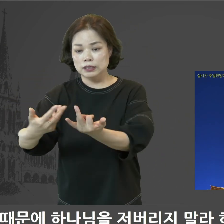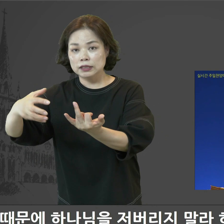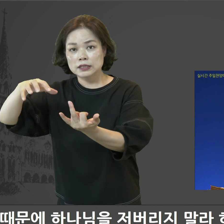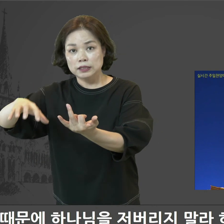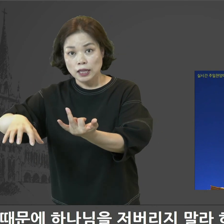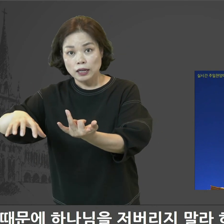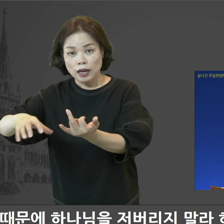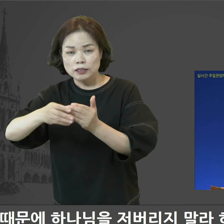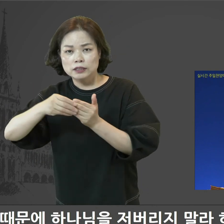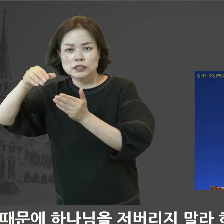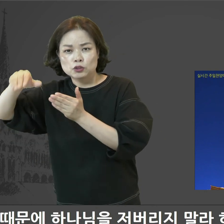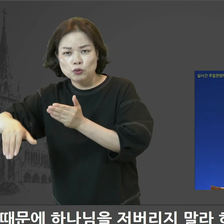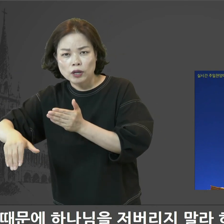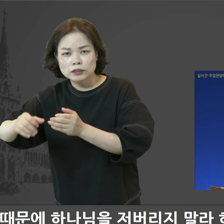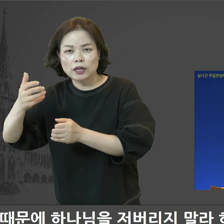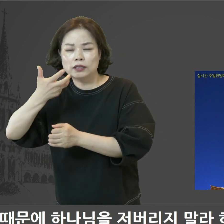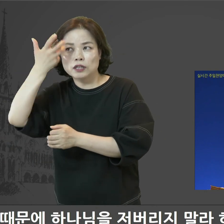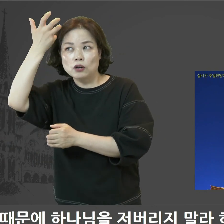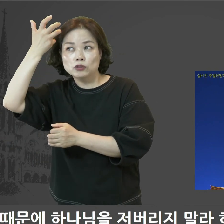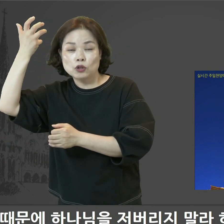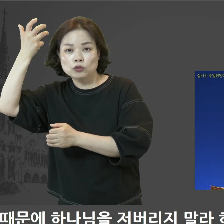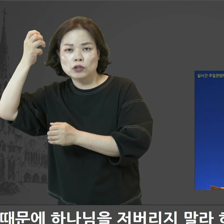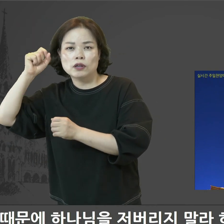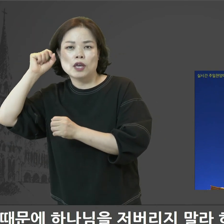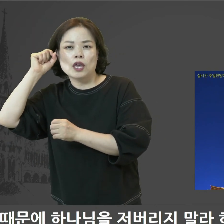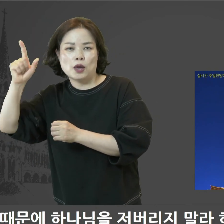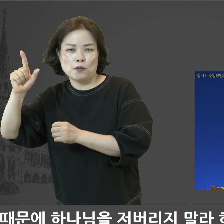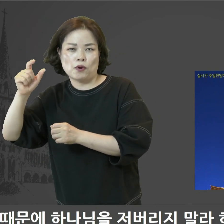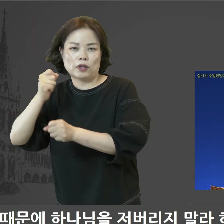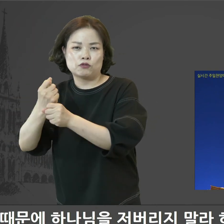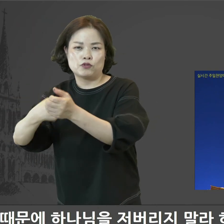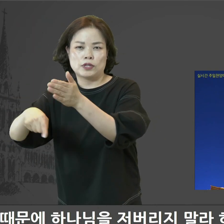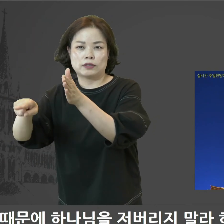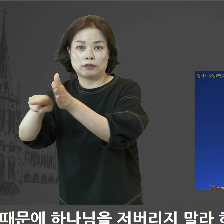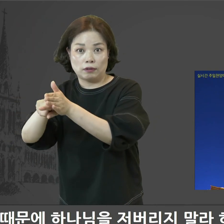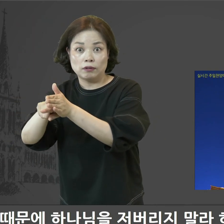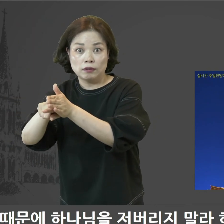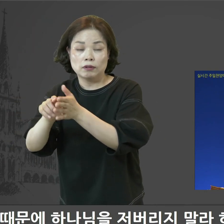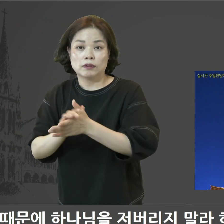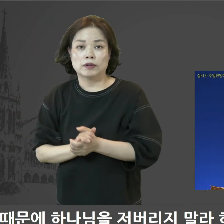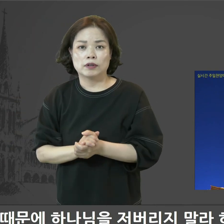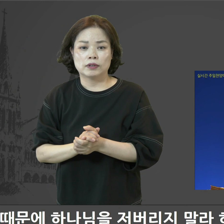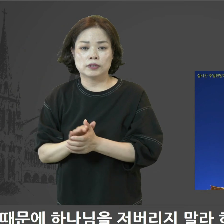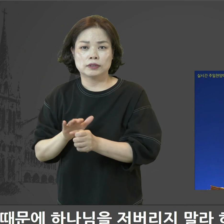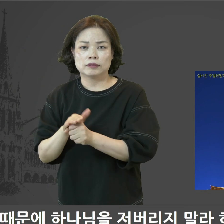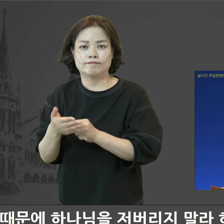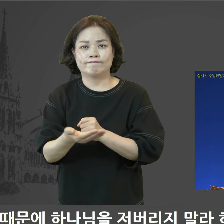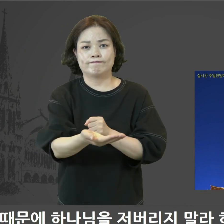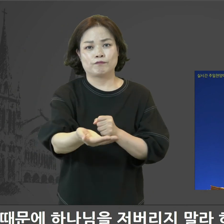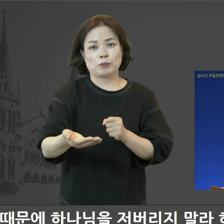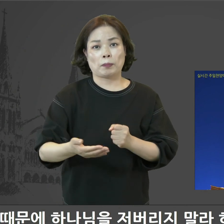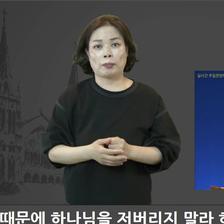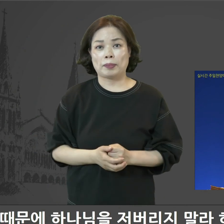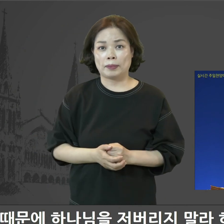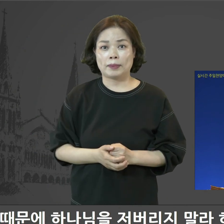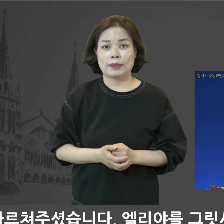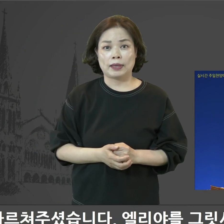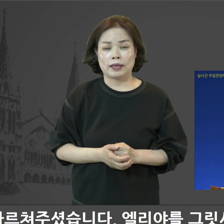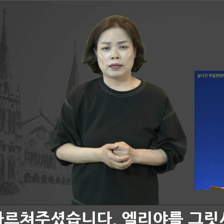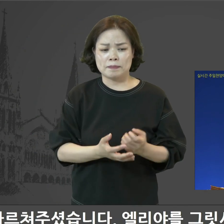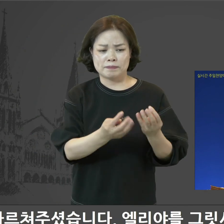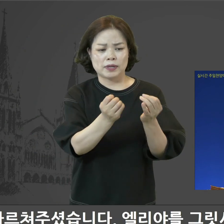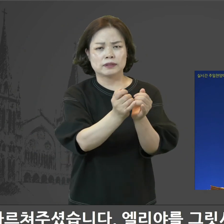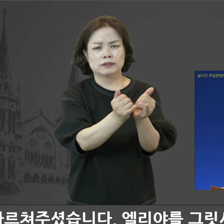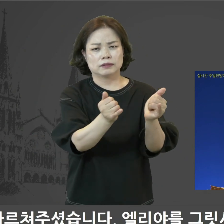엘리야의 영성을 회복하기 위해서 하나님께서 경험케 하신 것이죠. 사랑하는 여러분,